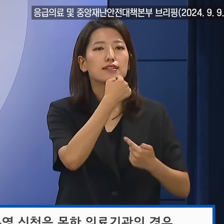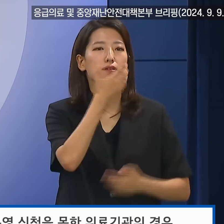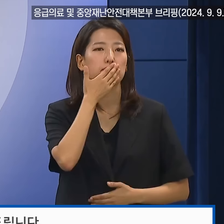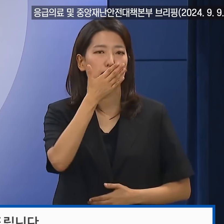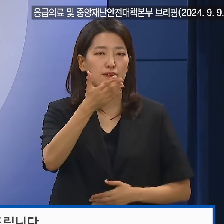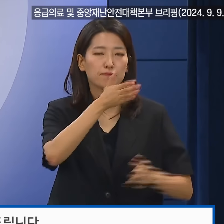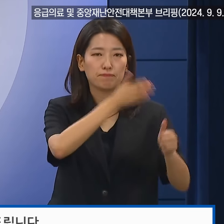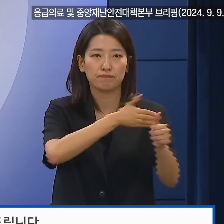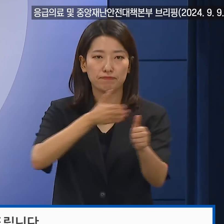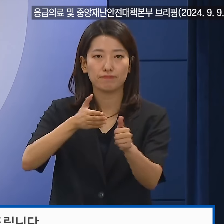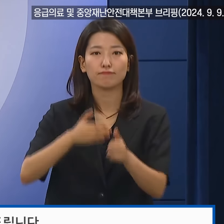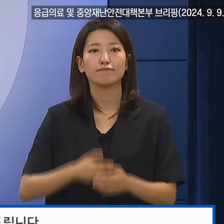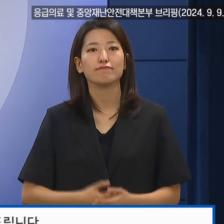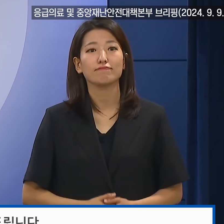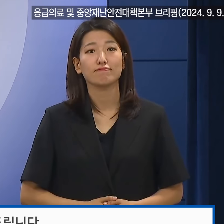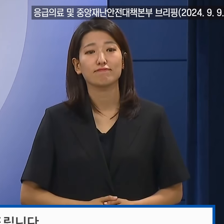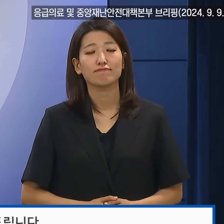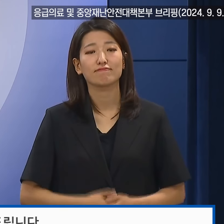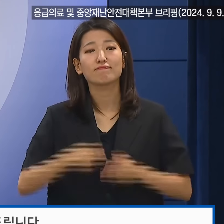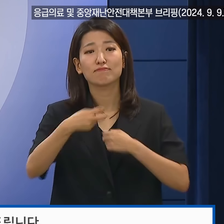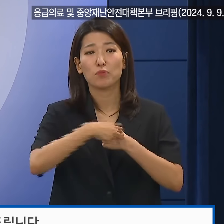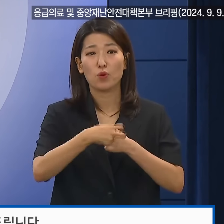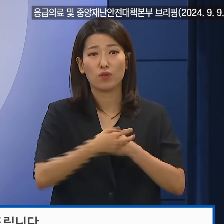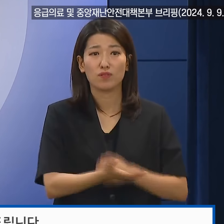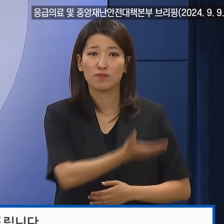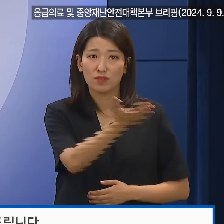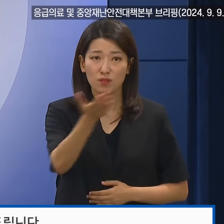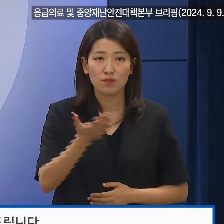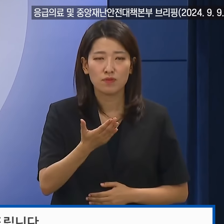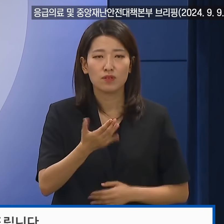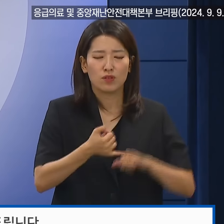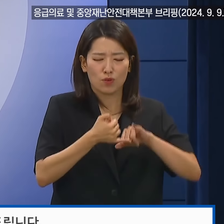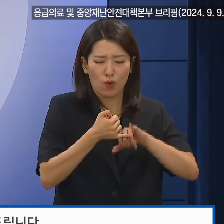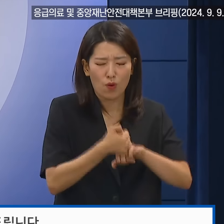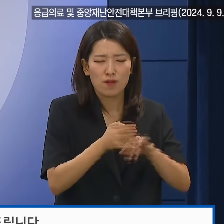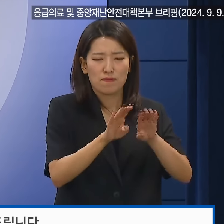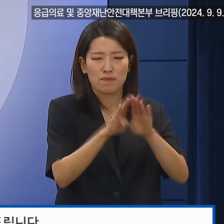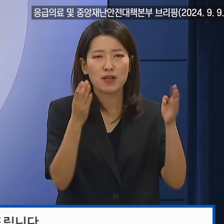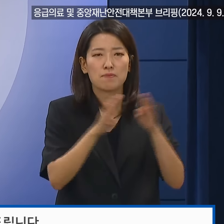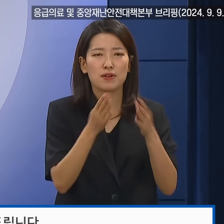바랍니다. 보다 많은 의료기관의 적극적인 참여를 부탁드립니다.